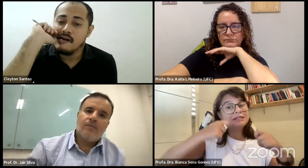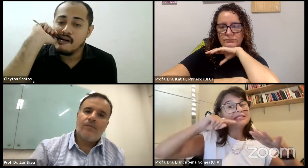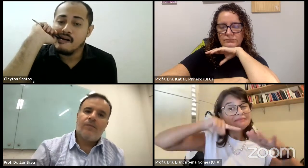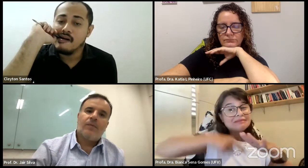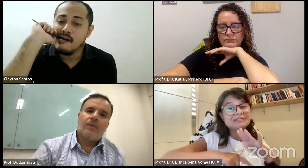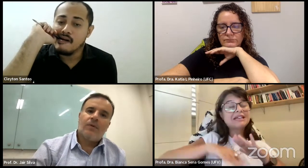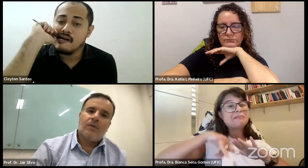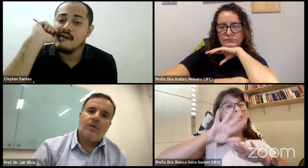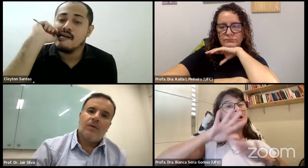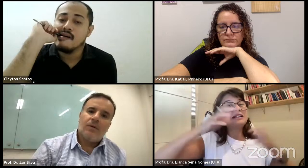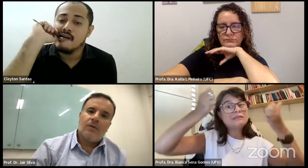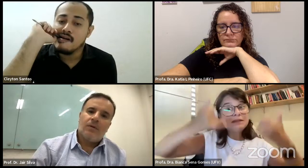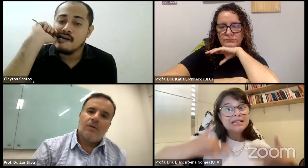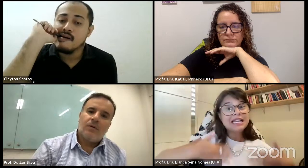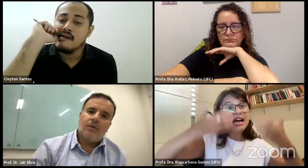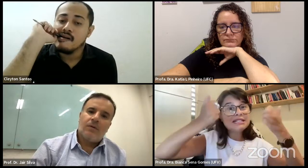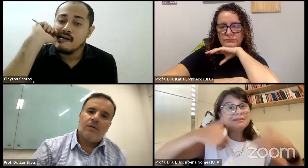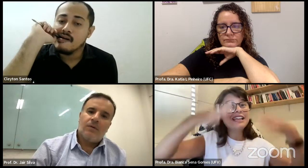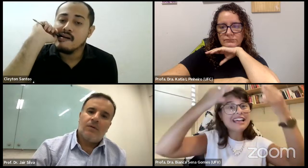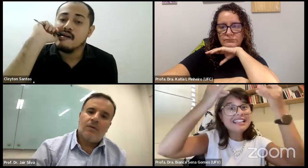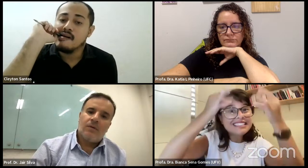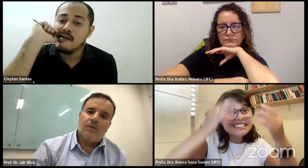discussão, né? Acredito que ainda está um pouco